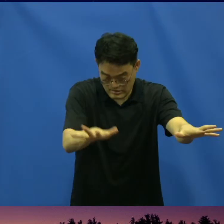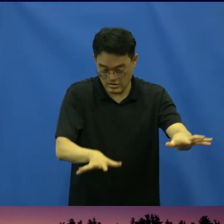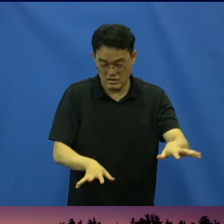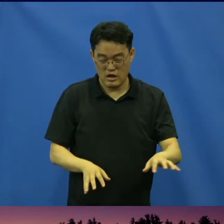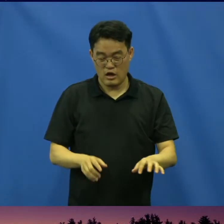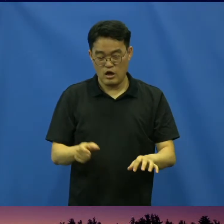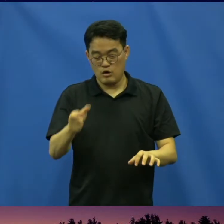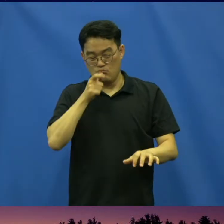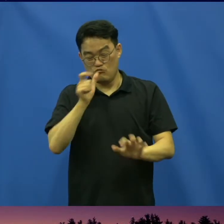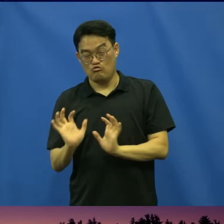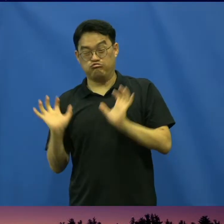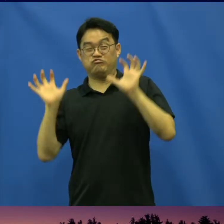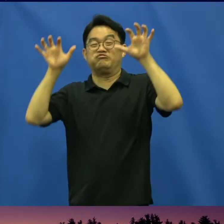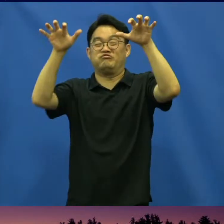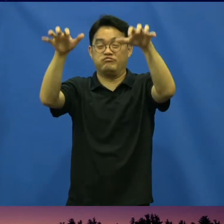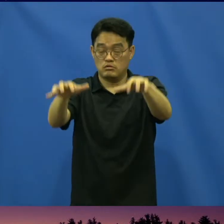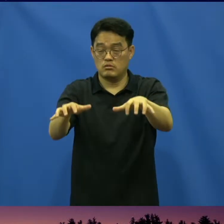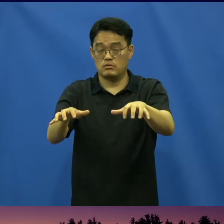게 많이 일어나요.